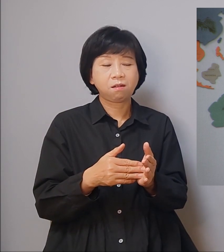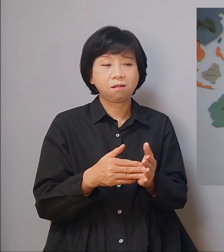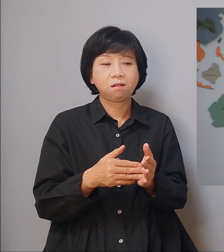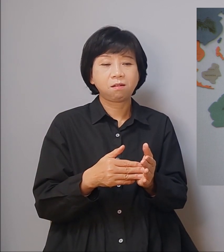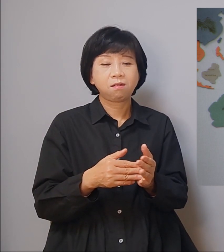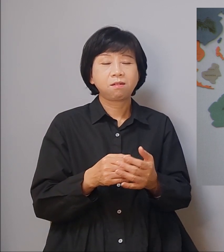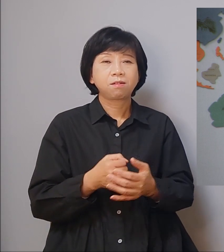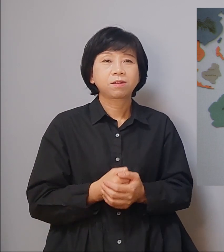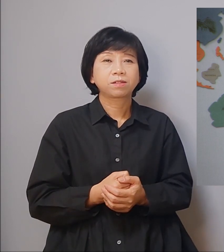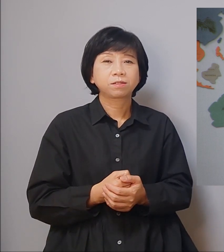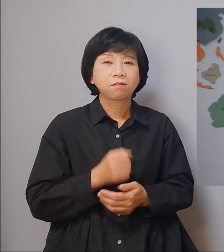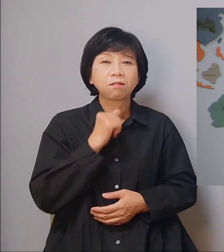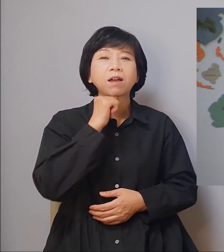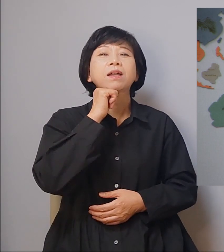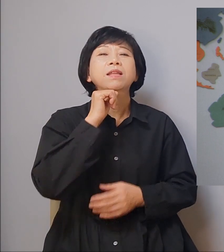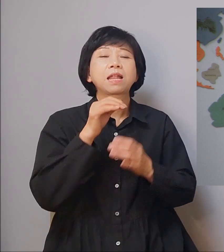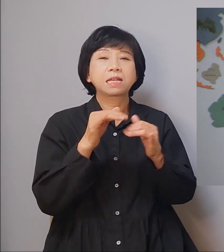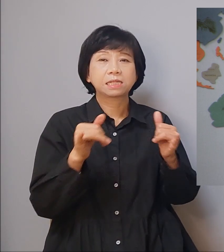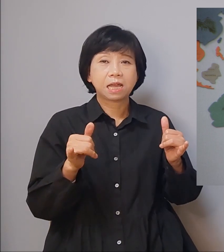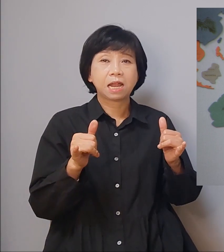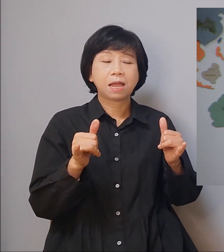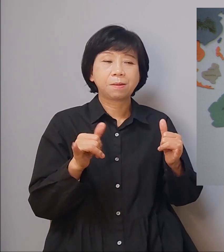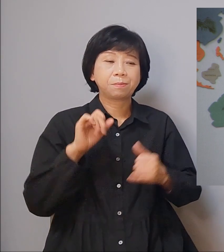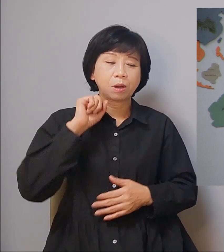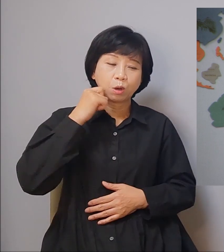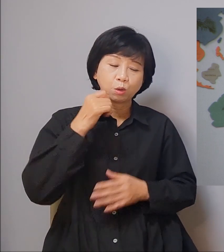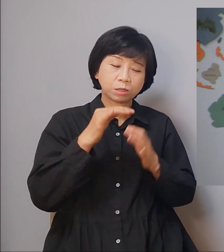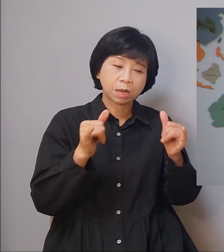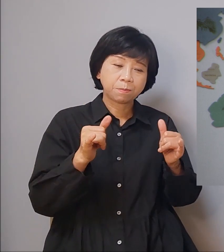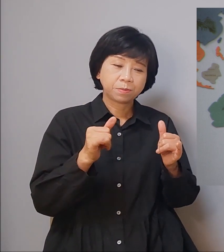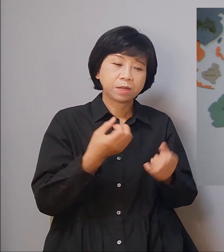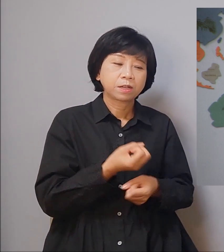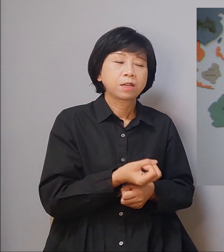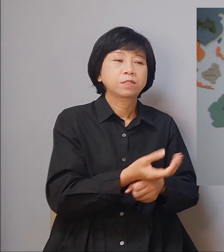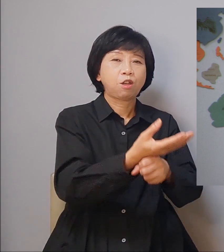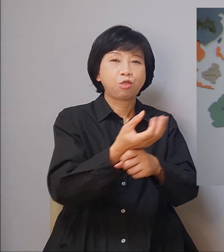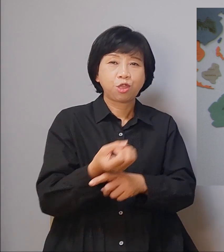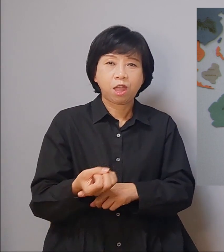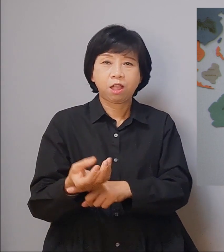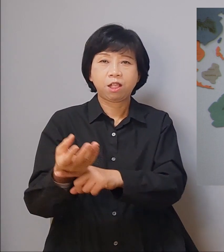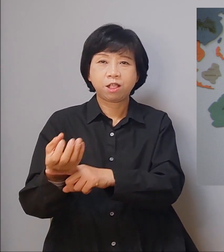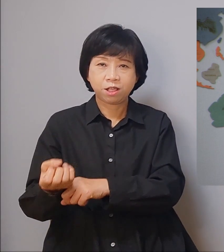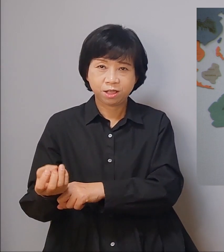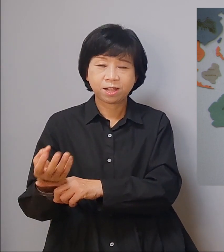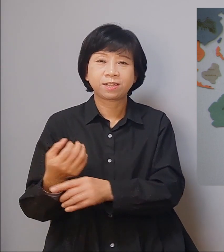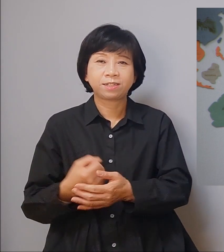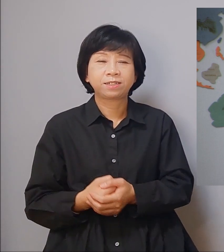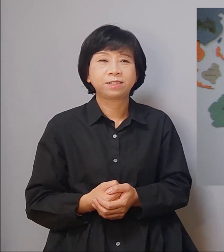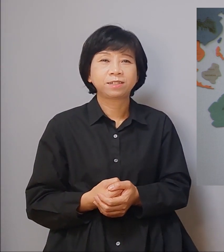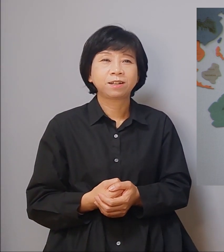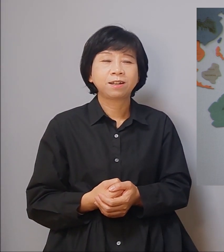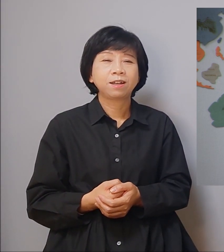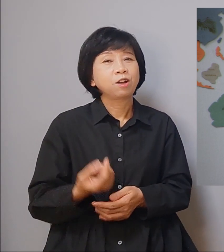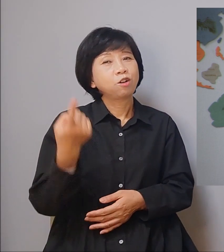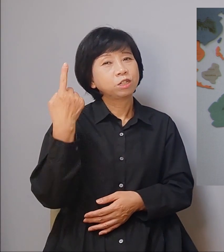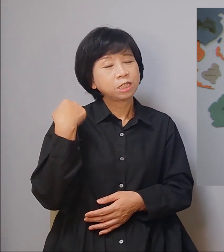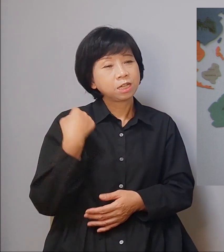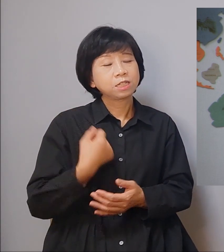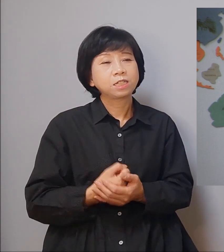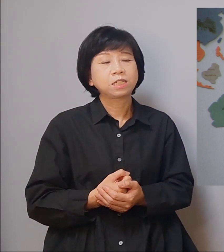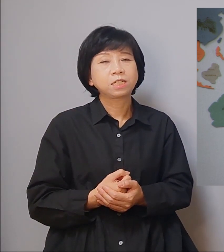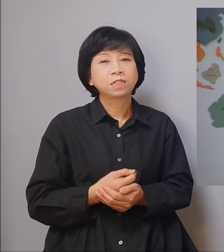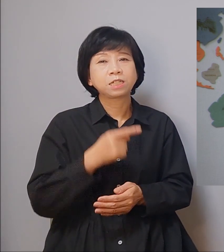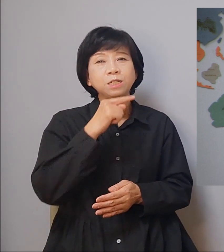전달이 되고 있고요. 그리고 대부분의 상자는 어저께 우리 새터민들에게 가서 또 우리